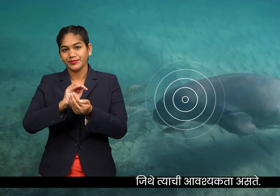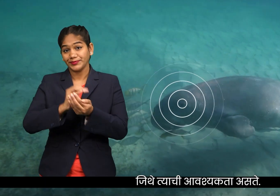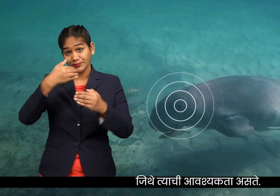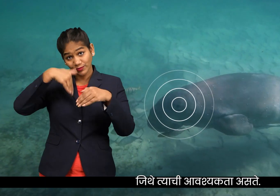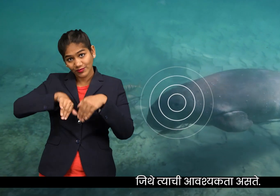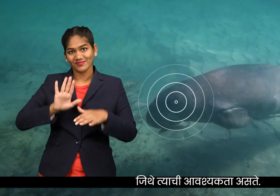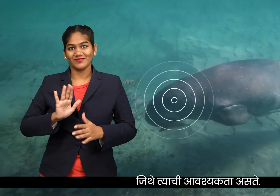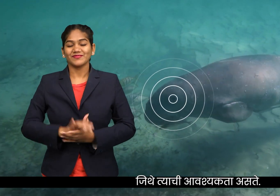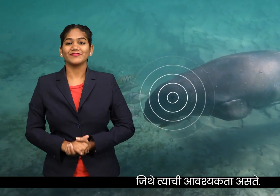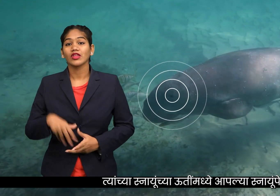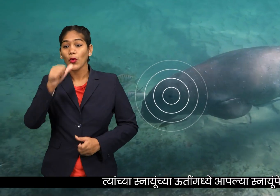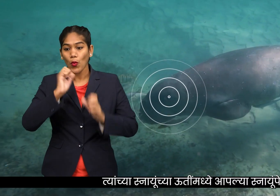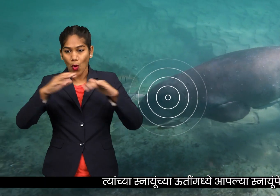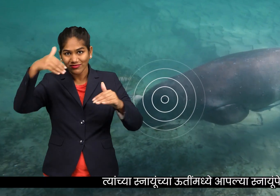असते.